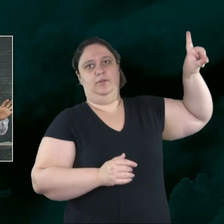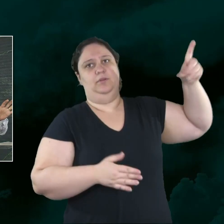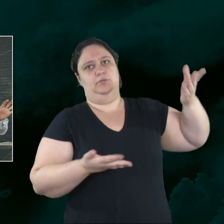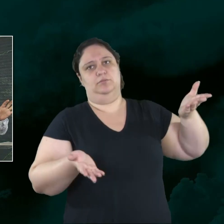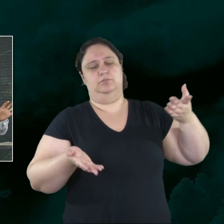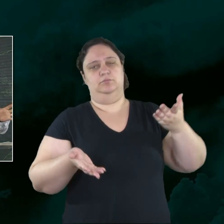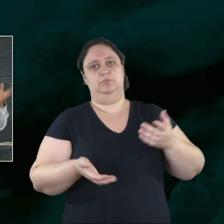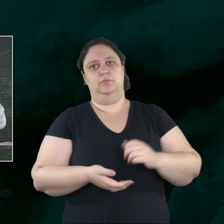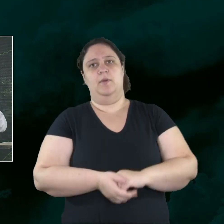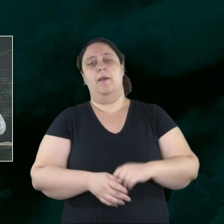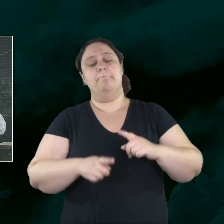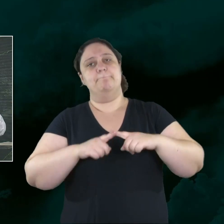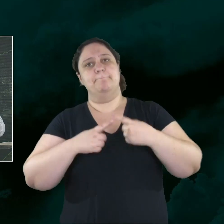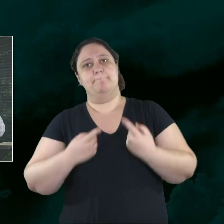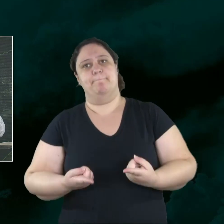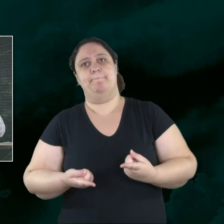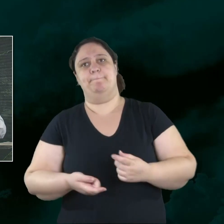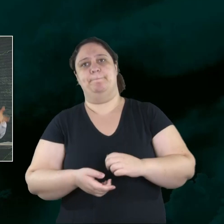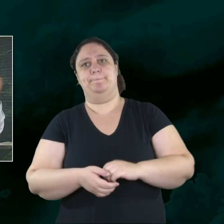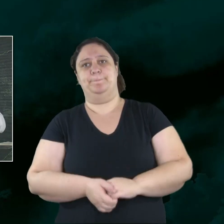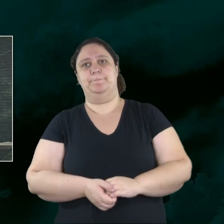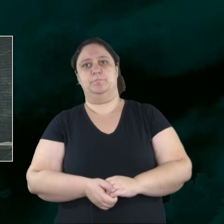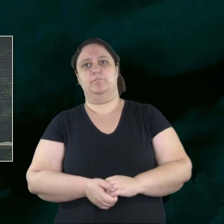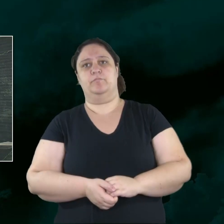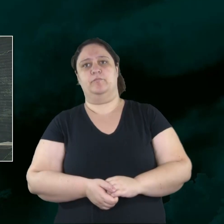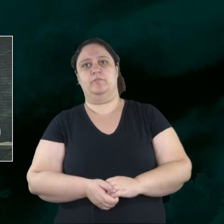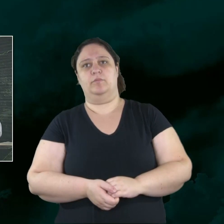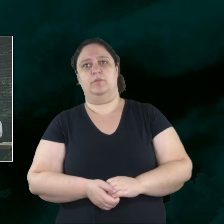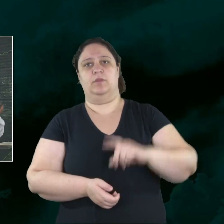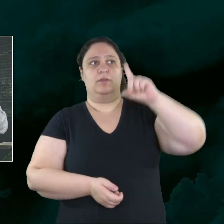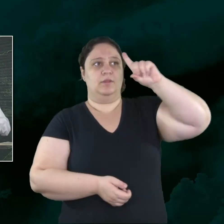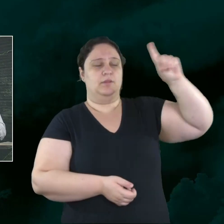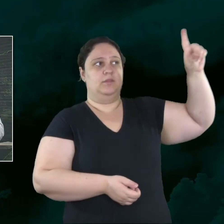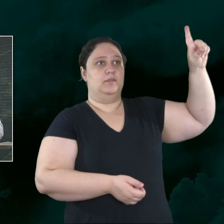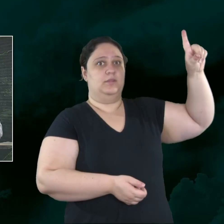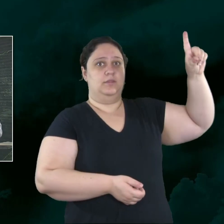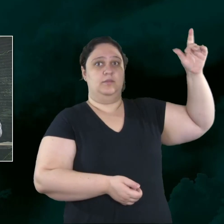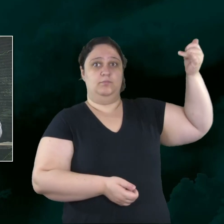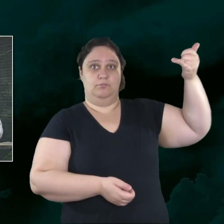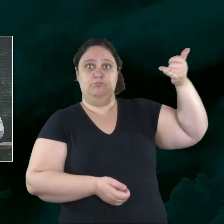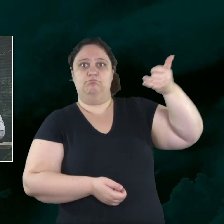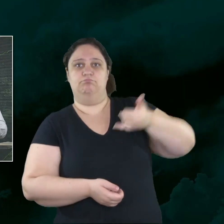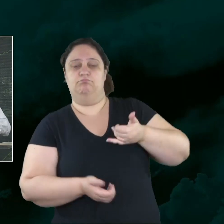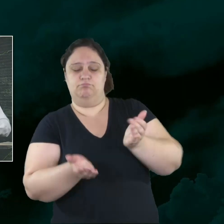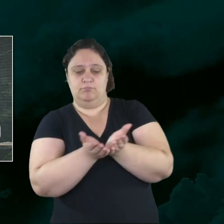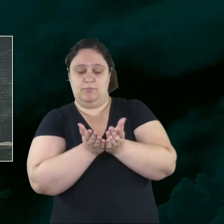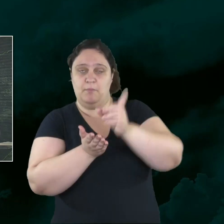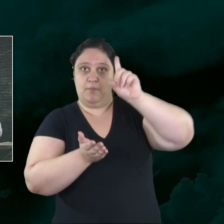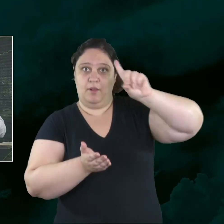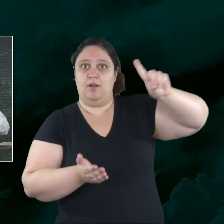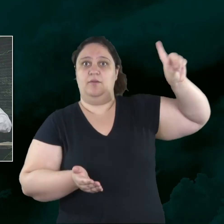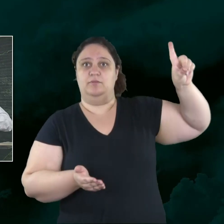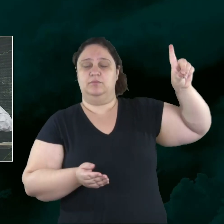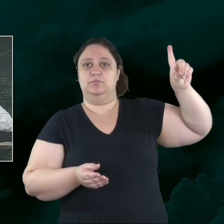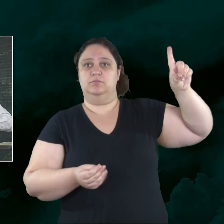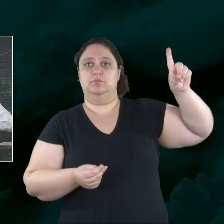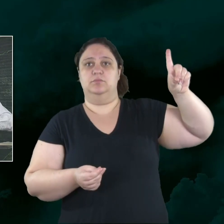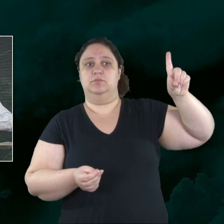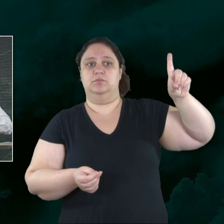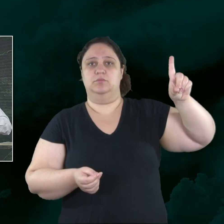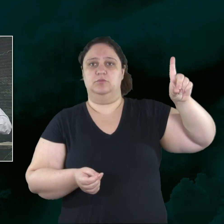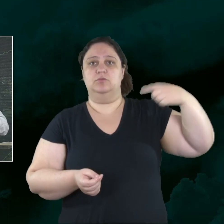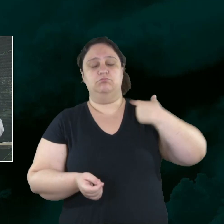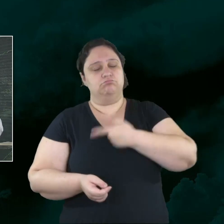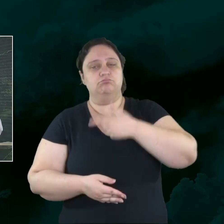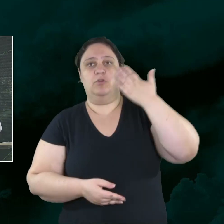né? Mas a palavra de Deus, como nós entendemos, ela é principalmente, né,